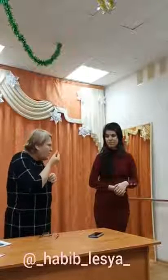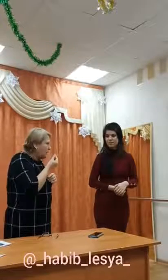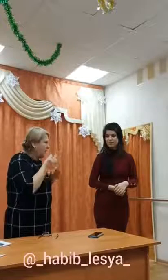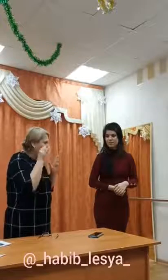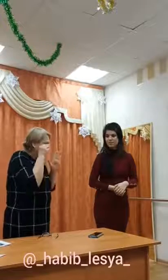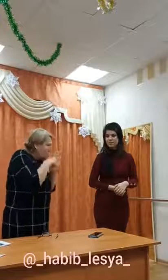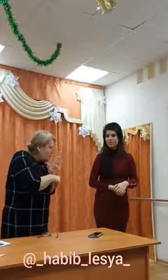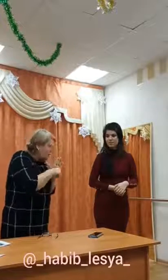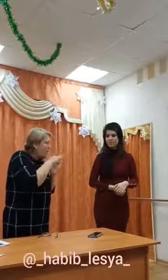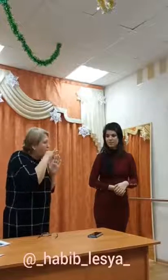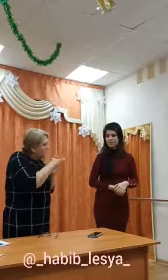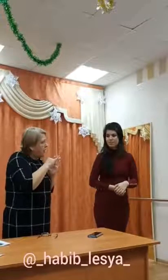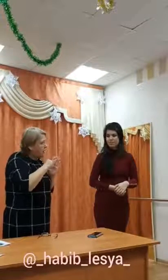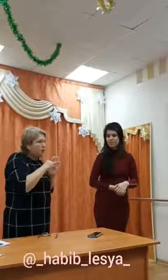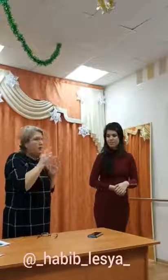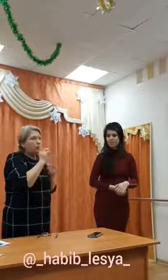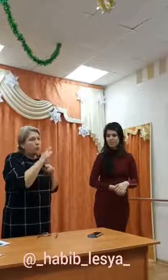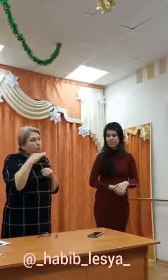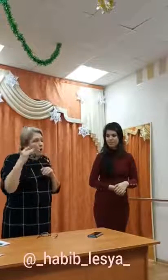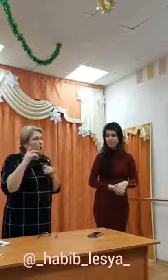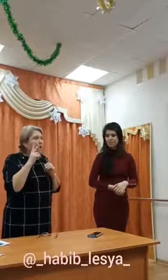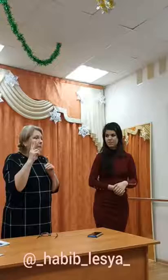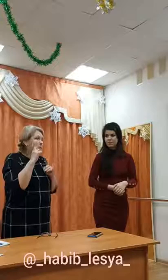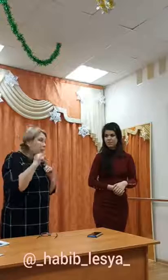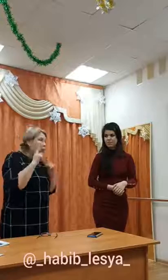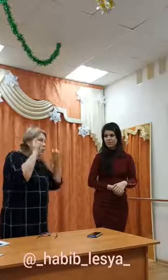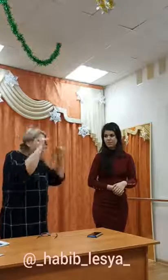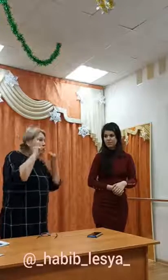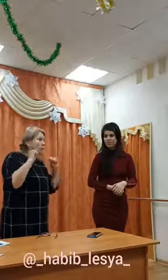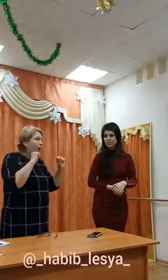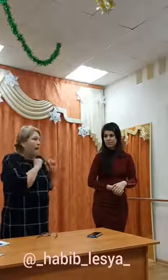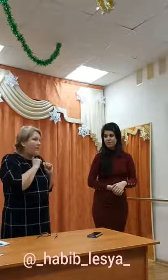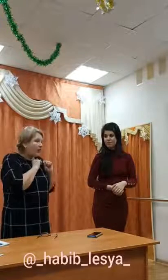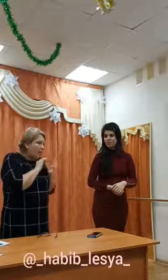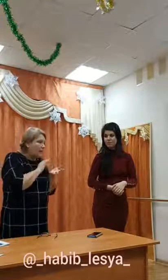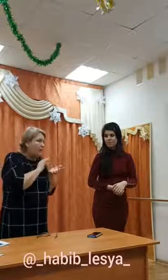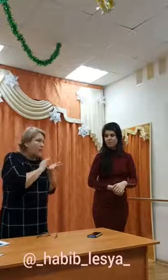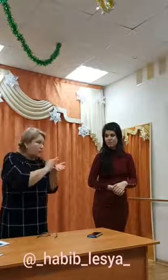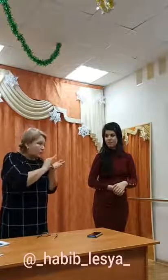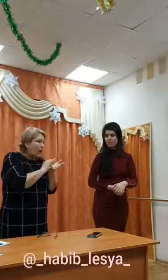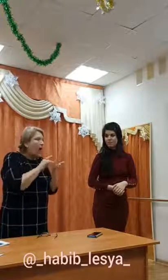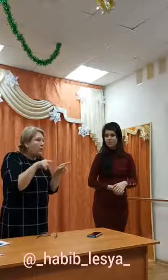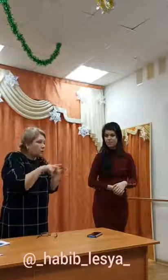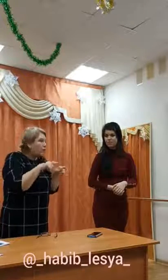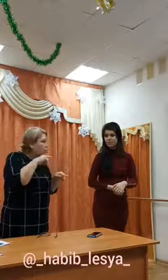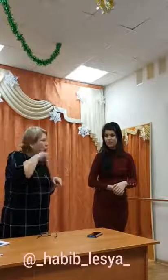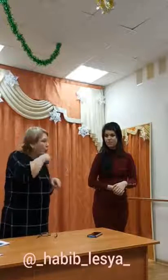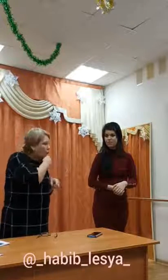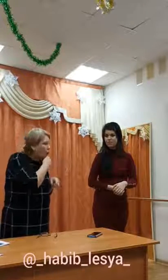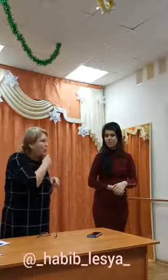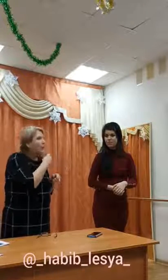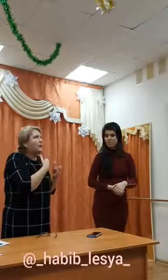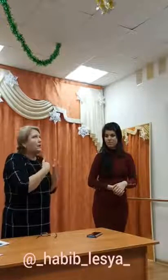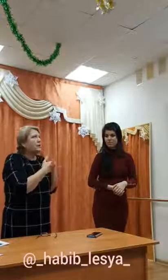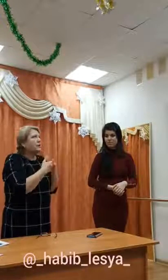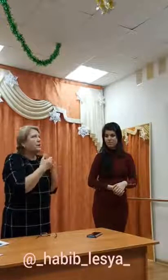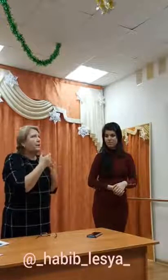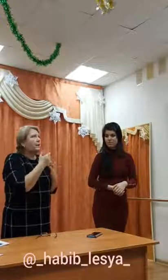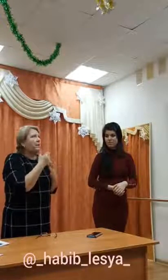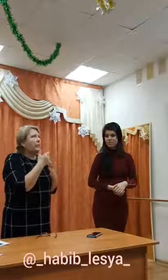деньги, ложись и ходи. Многие даже едут отдыхать, они тоже экономят. Например,